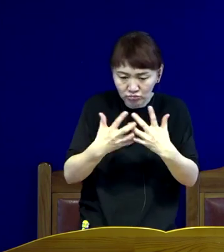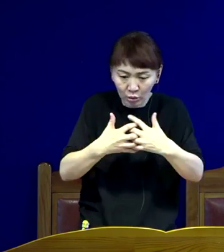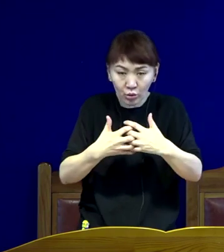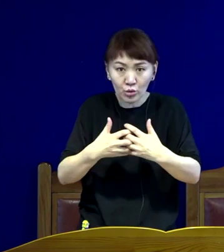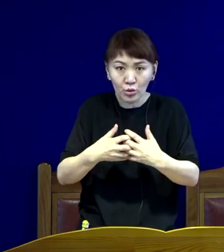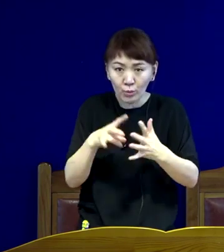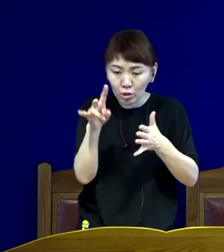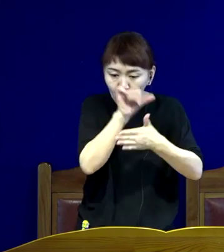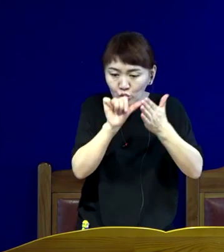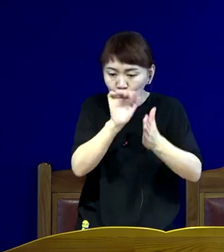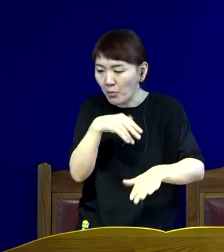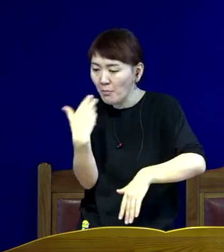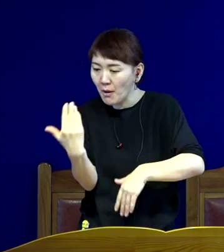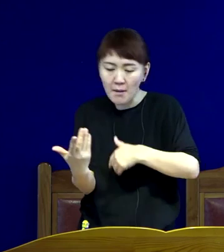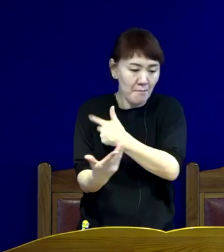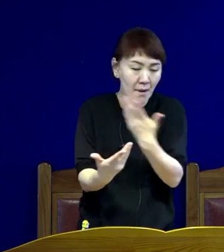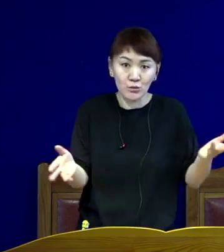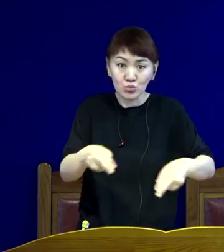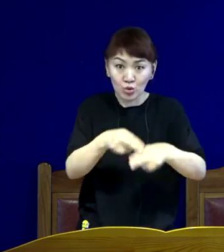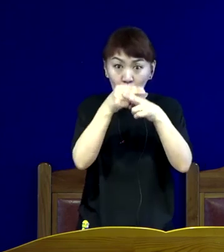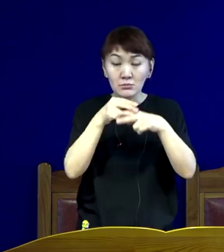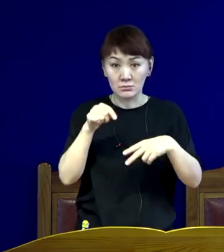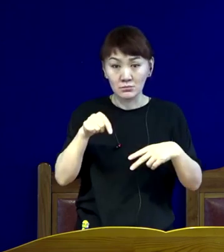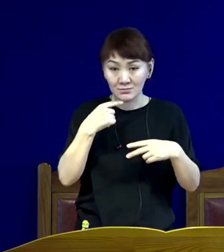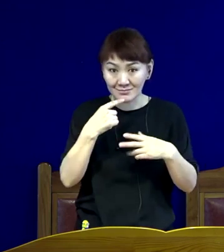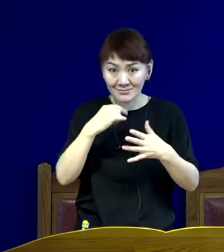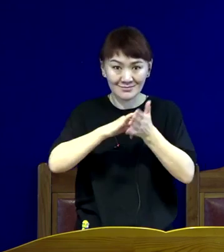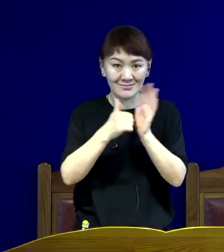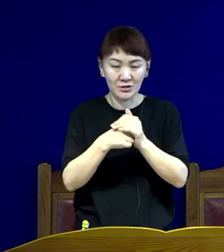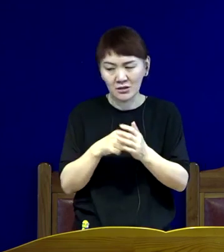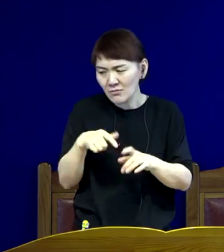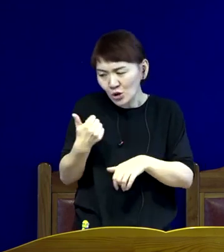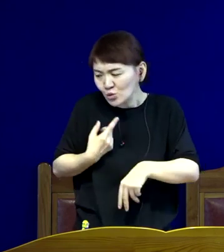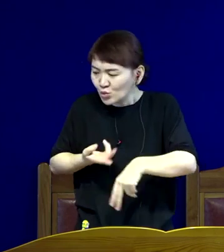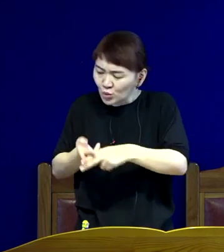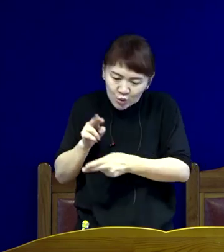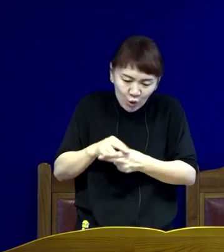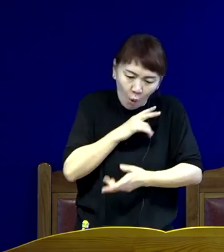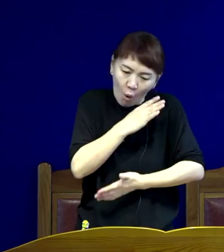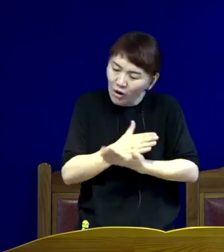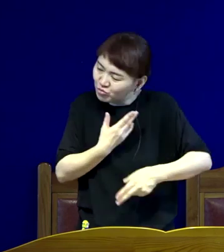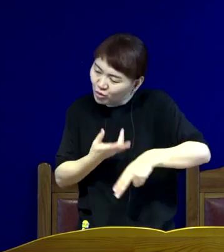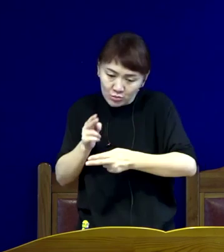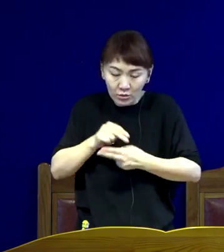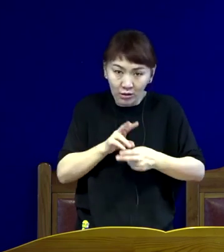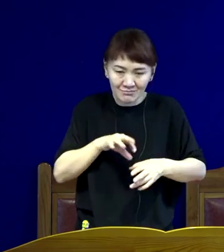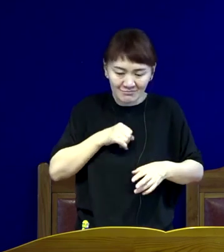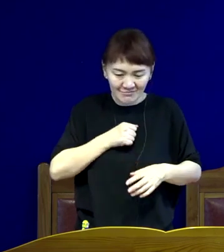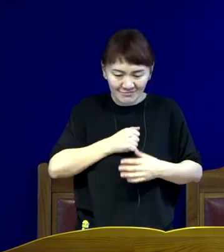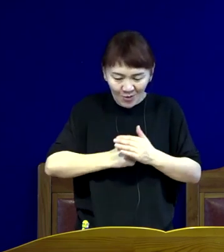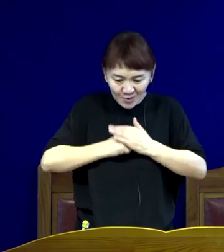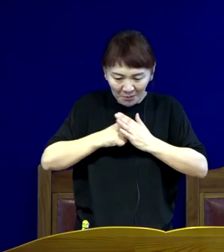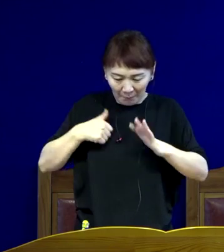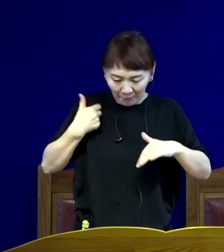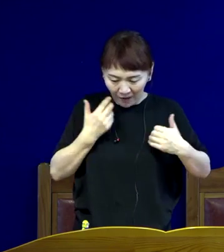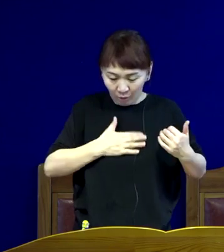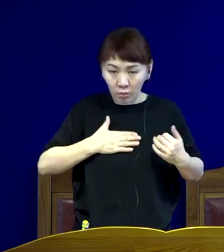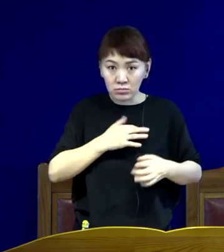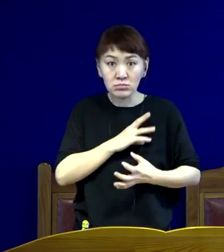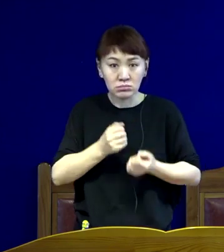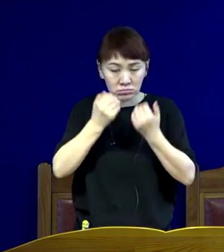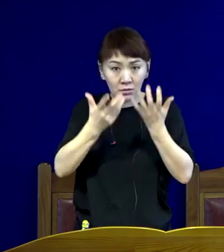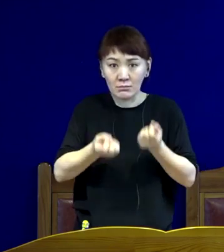ачааг хамт хуваалцаад үүрлцэх юм бол тэр хүний сэтгэл дотор баярлаж талархсан сэтгэл орж ирдэг шүү дээ. Тэгэхээр эхнэр нөхөр хоёр